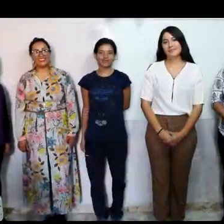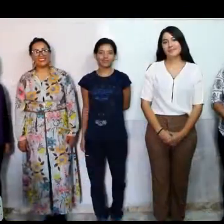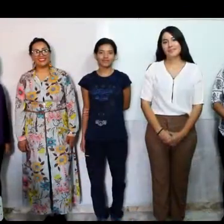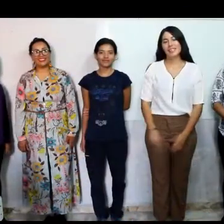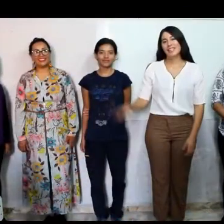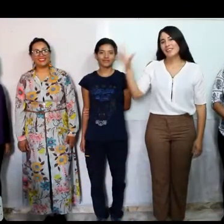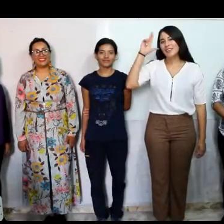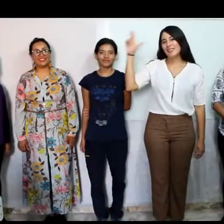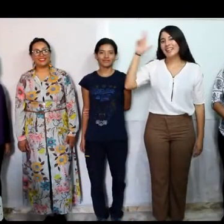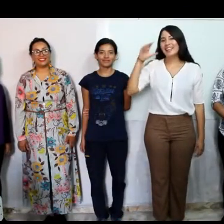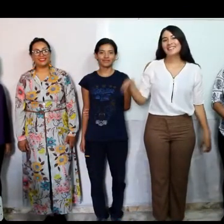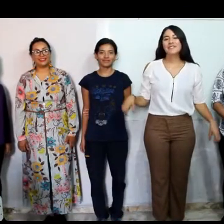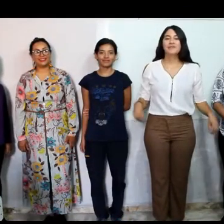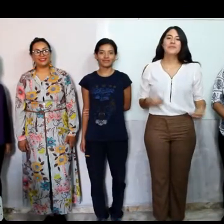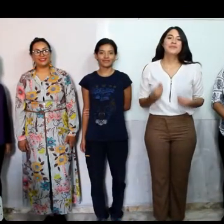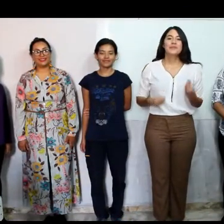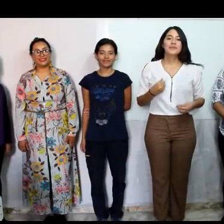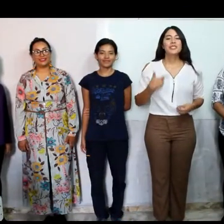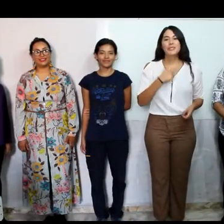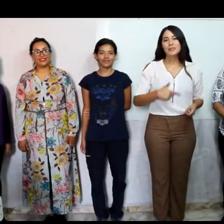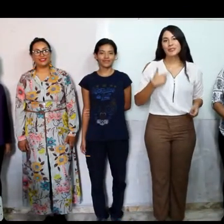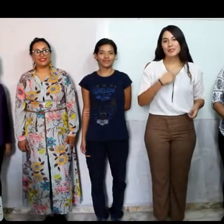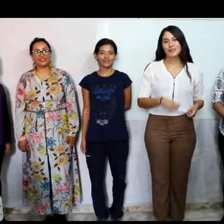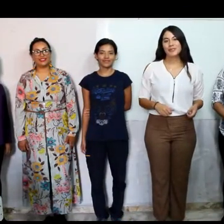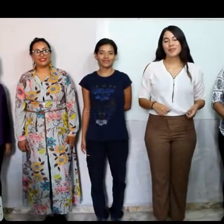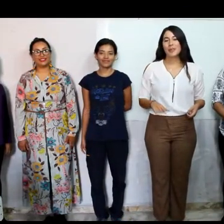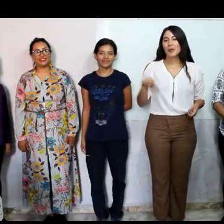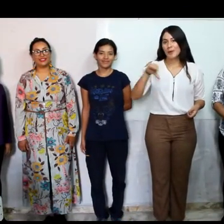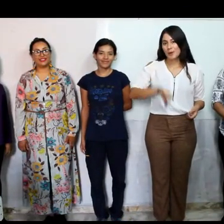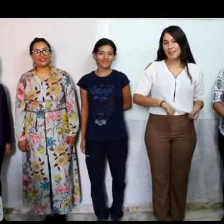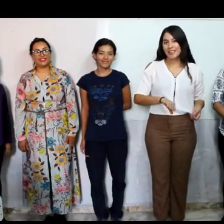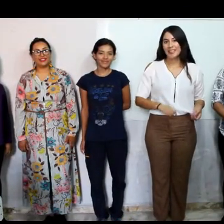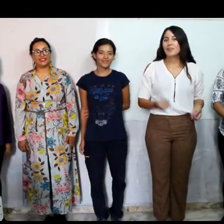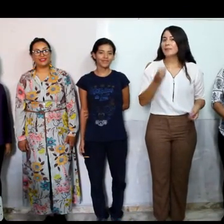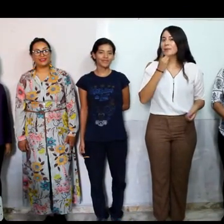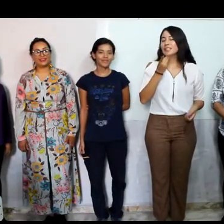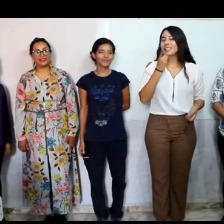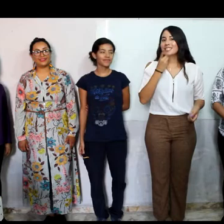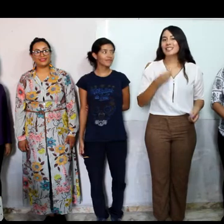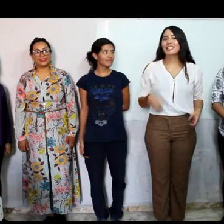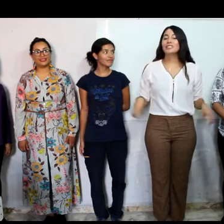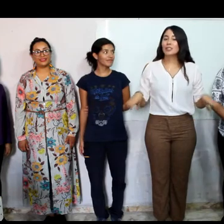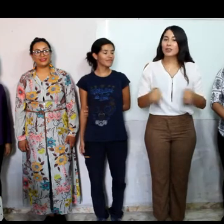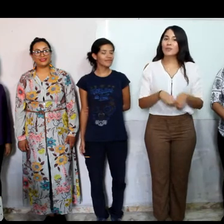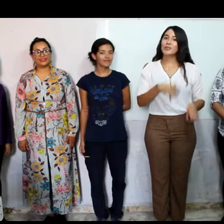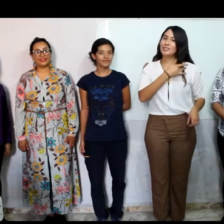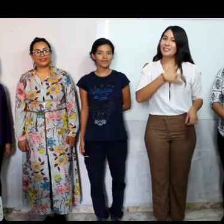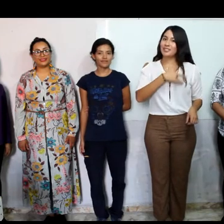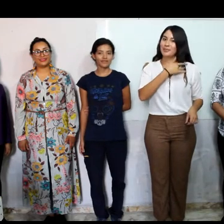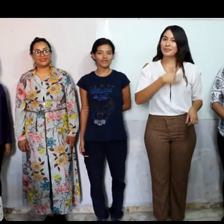Hola, mucho gusto. Hoy vamos a decirles cómo nos sentimos.